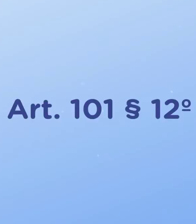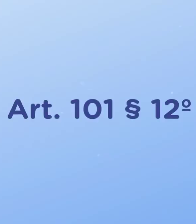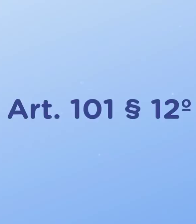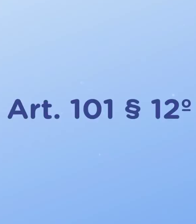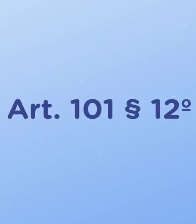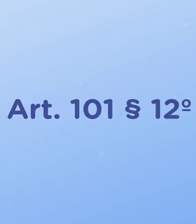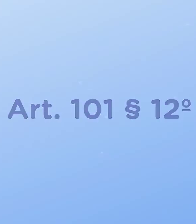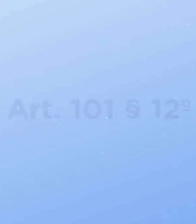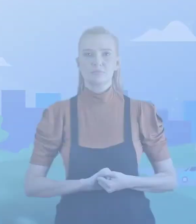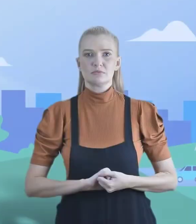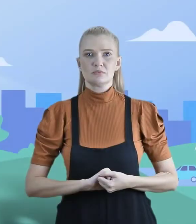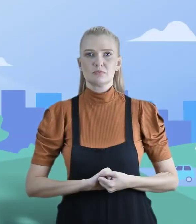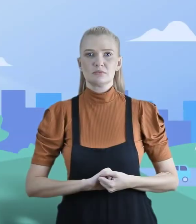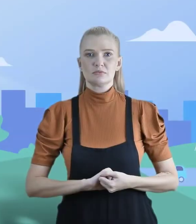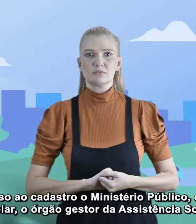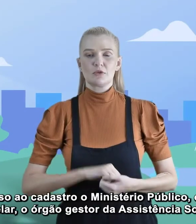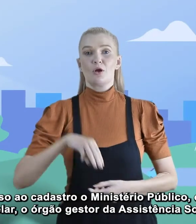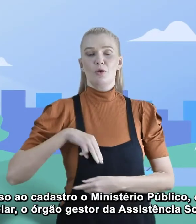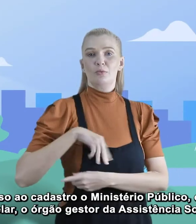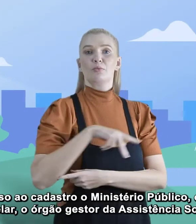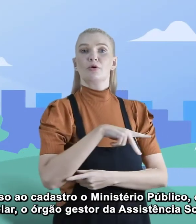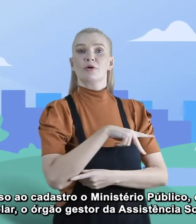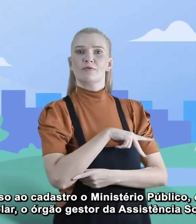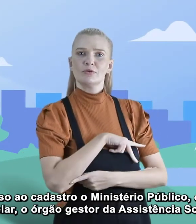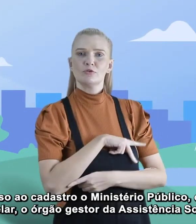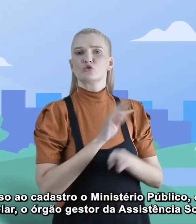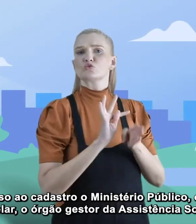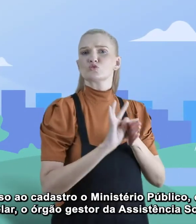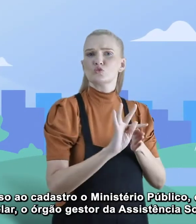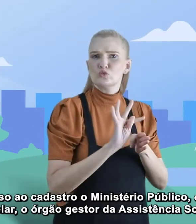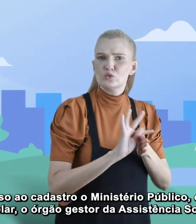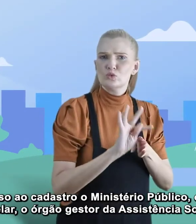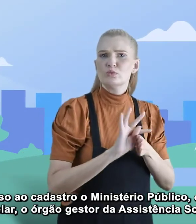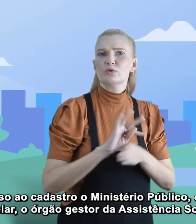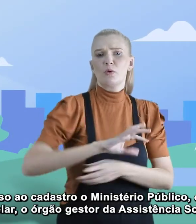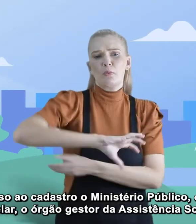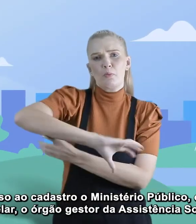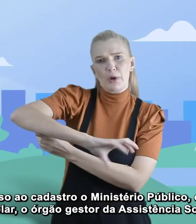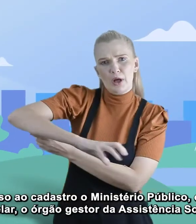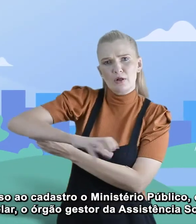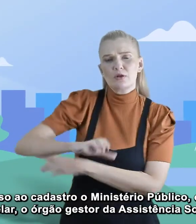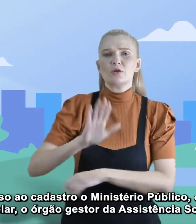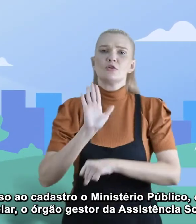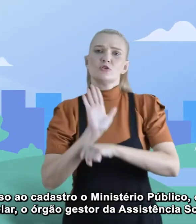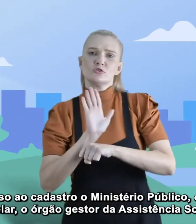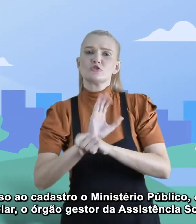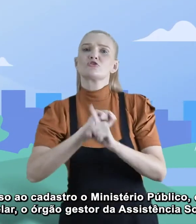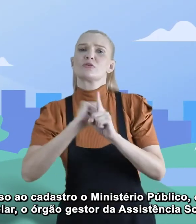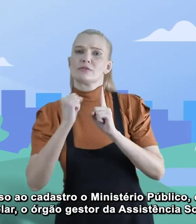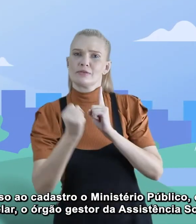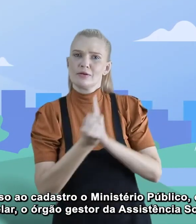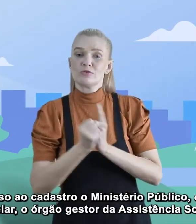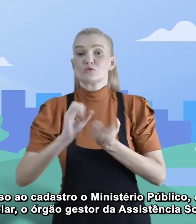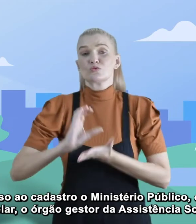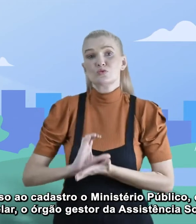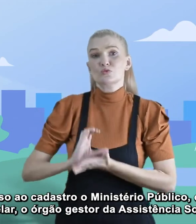parágrafo 12º. Terão acesso ao cadastro o Ministério Público, o Conselho Tutelar, o órgão gestor